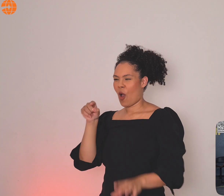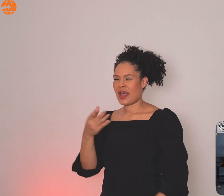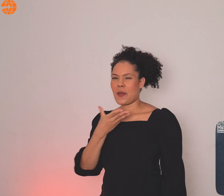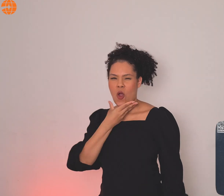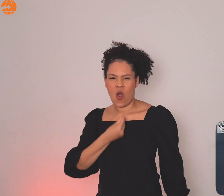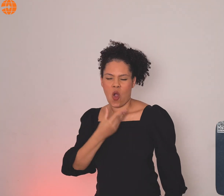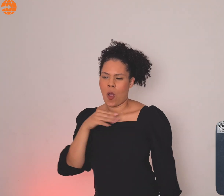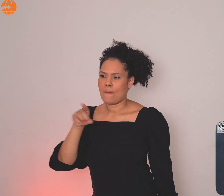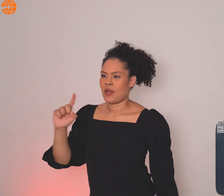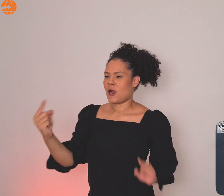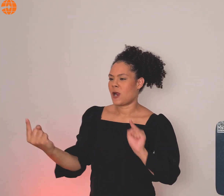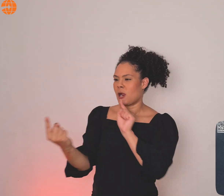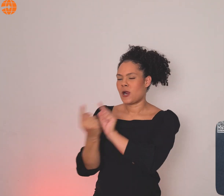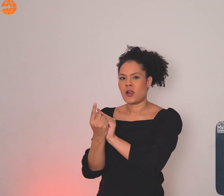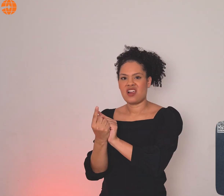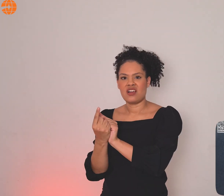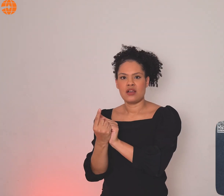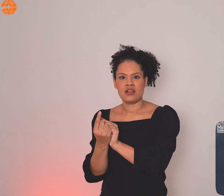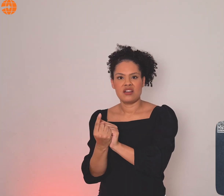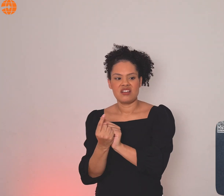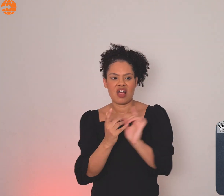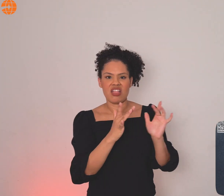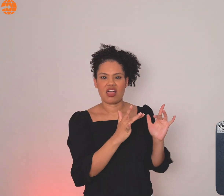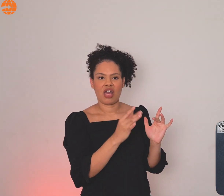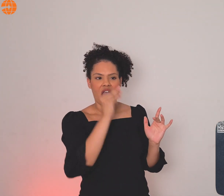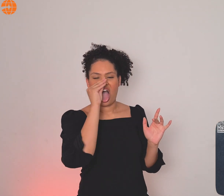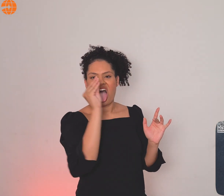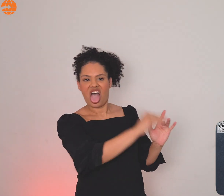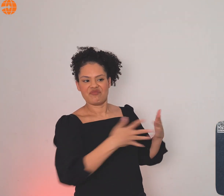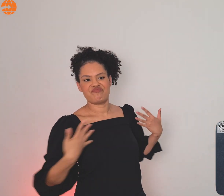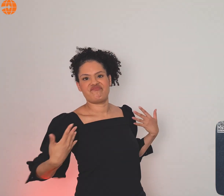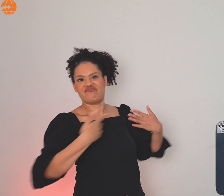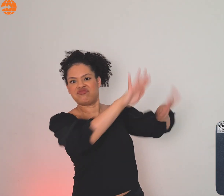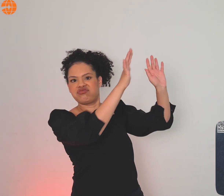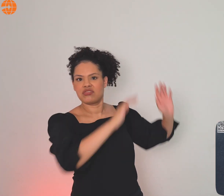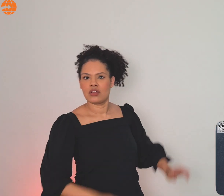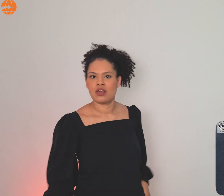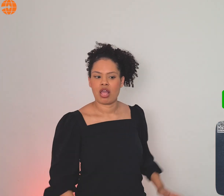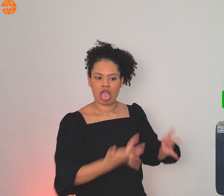na tua vida quando você largar essa porcaria aí e começar a marchar.